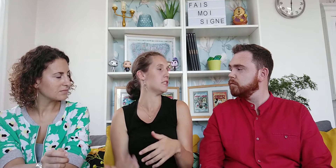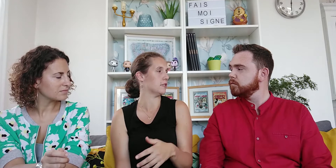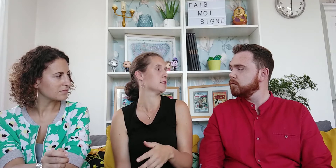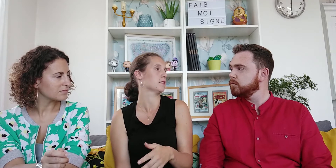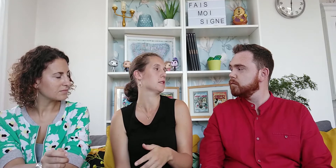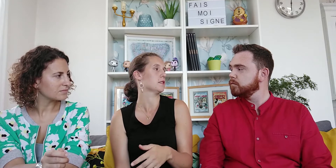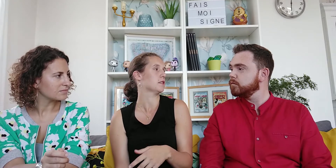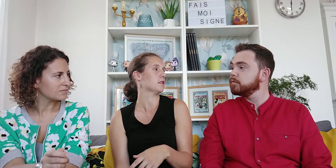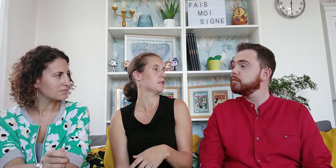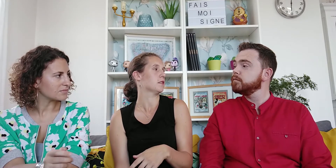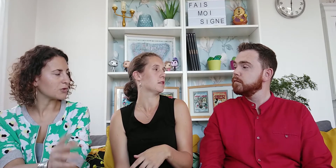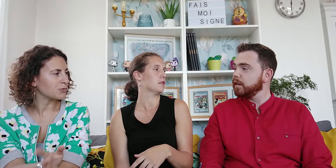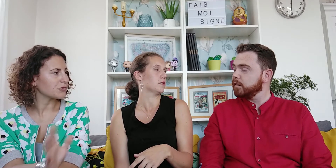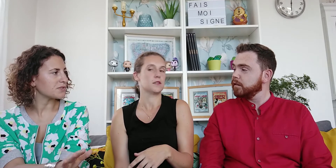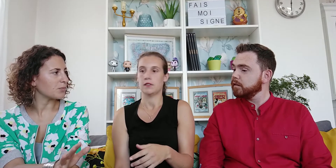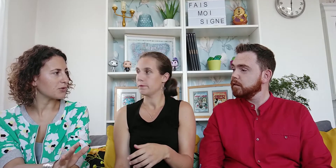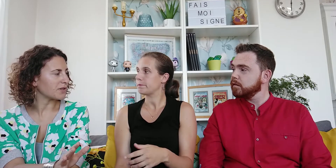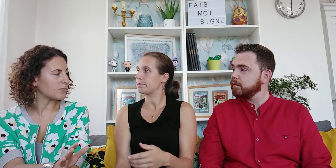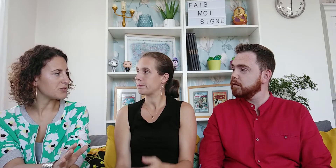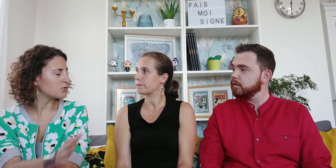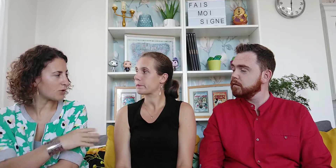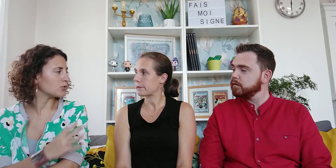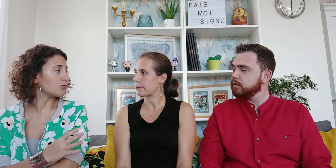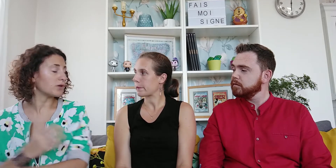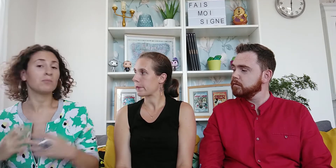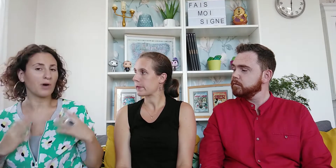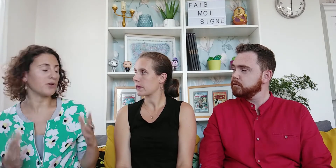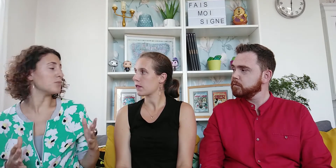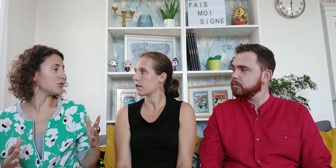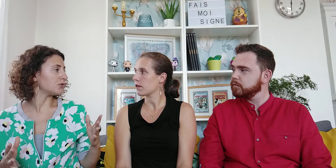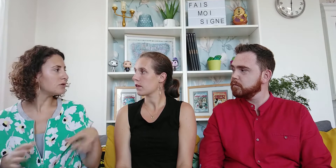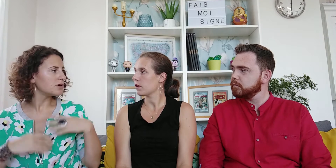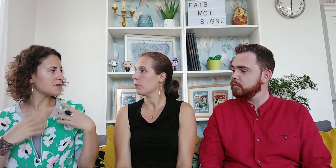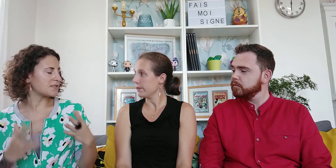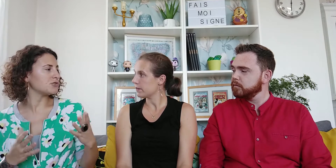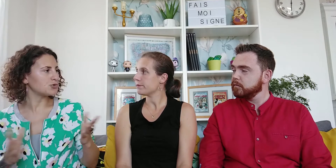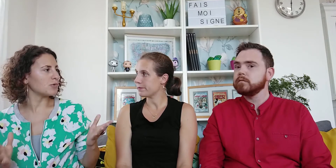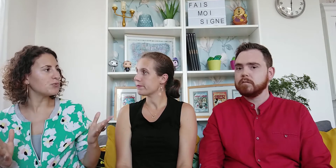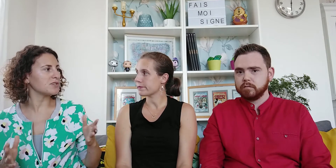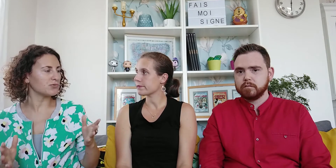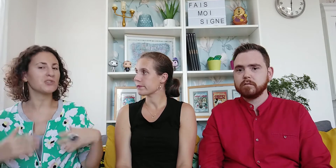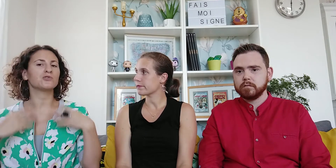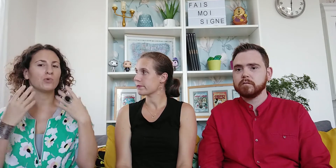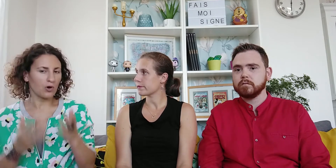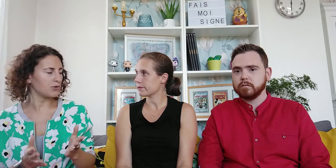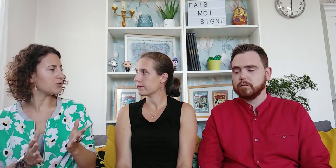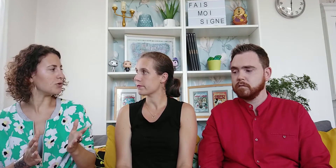comptines. Alors, je pense que c'est important de rappeler aussi, toi, ton enfant est parfaitement entendant. Oui. C'est justement pour des enfants qui sont entendants. C'est